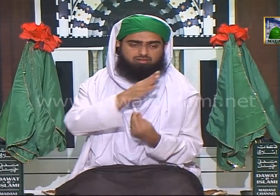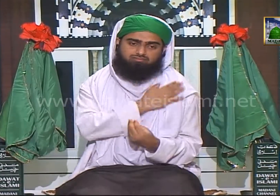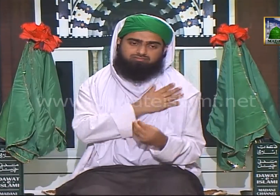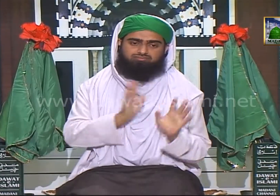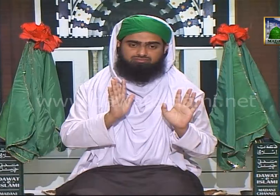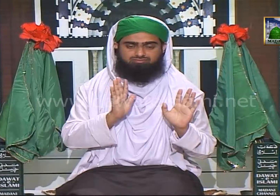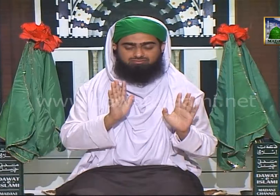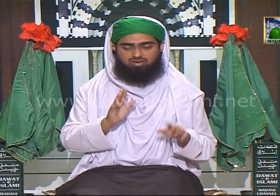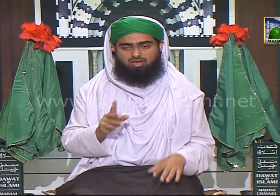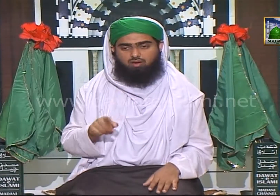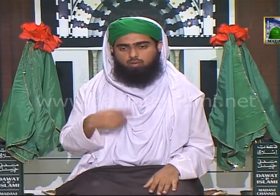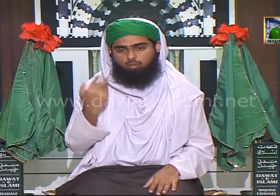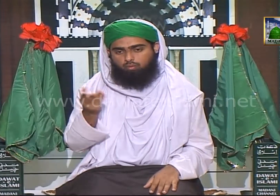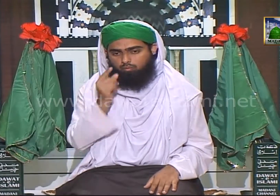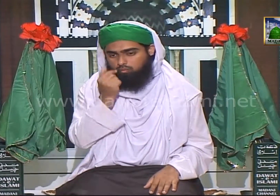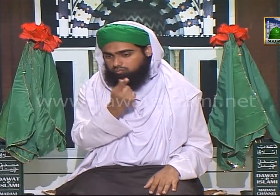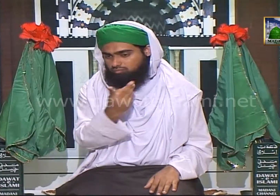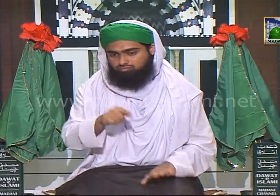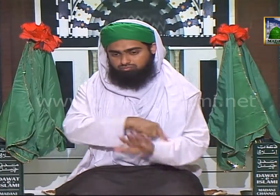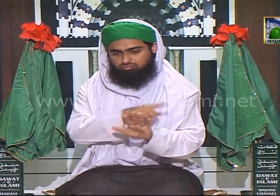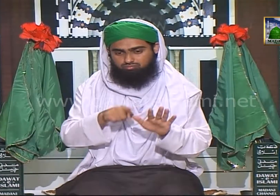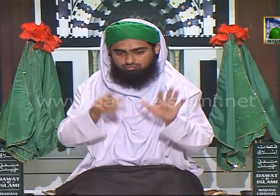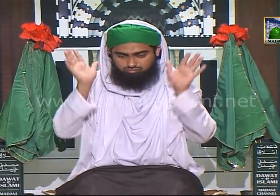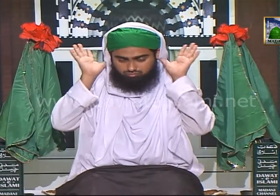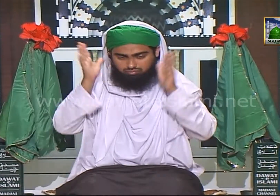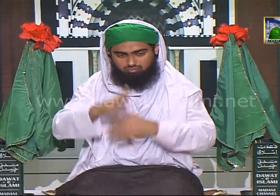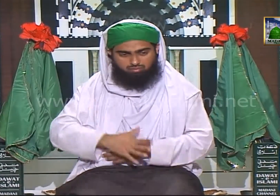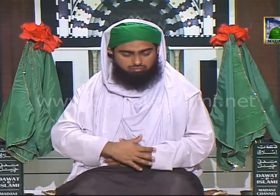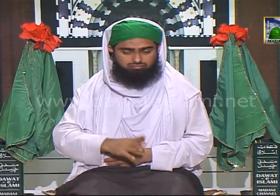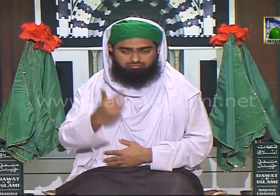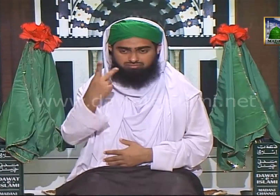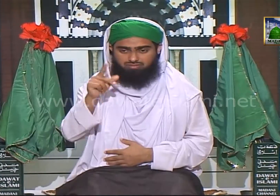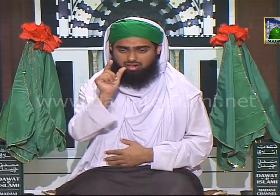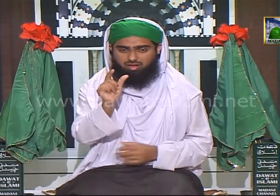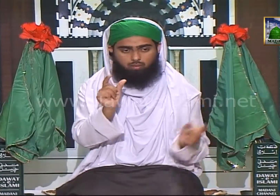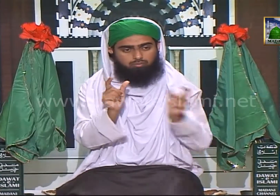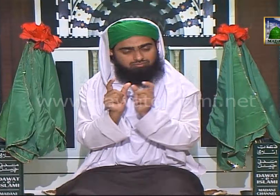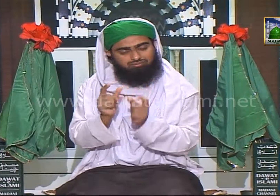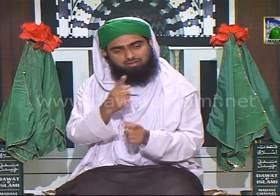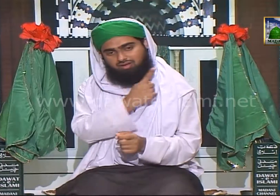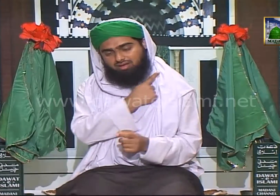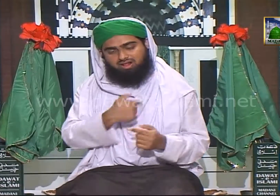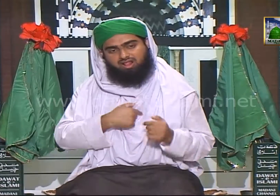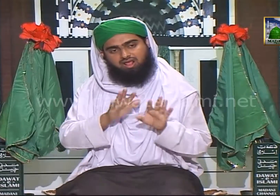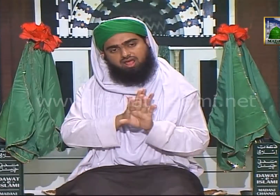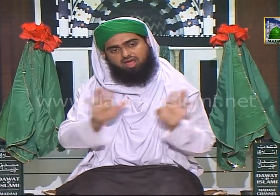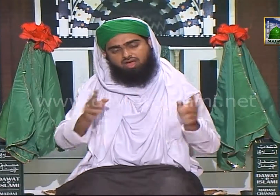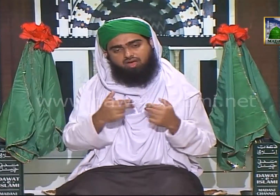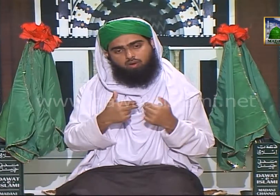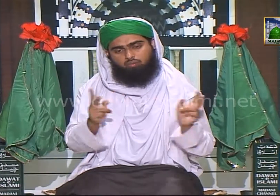روزانہ 5 وقت نماز پڑھے اور نمازی الیاس نہ کہے تو پھر یہ تو بات نہیں بنتی۔ تو اس لیے نہ آپ اپنے آپ کو اپنے منہ سے حاجی کہیں، نہ میں اپنے